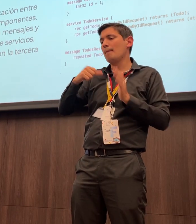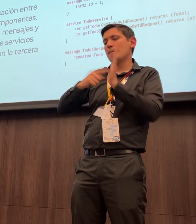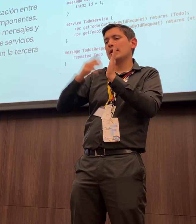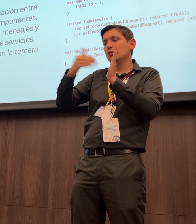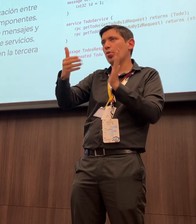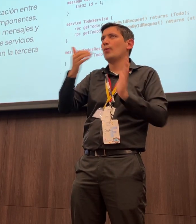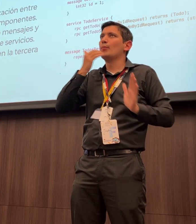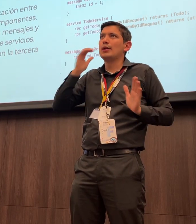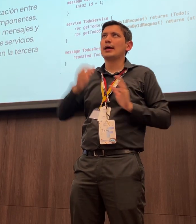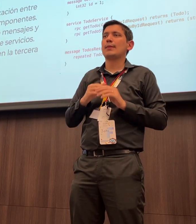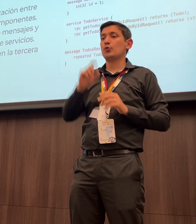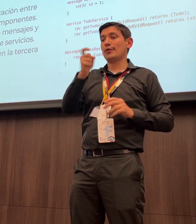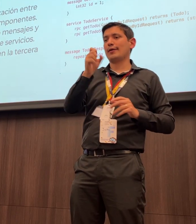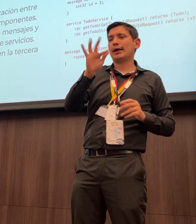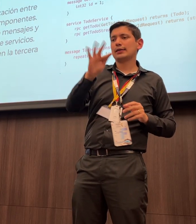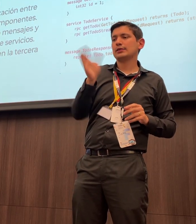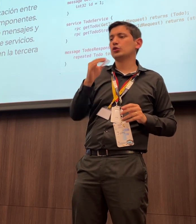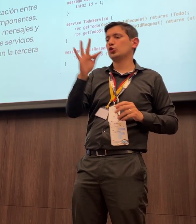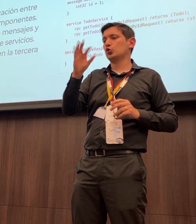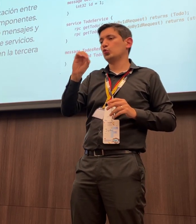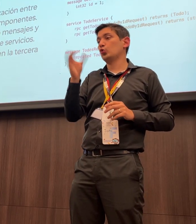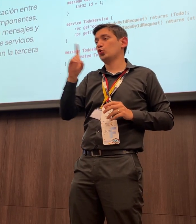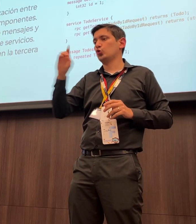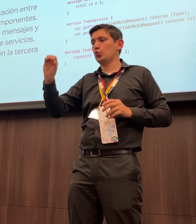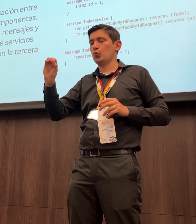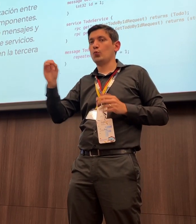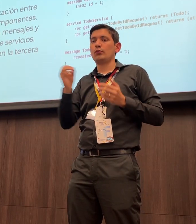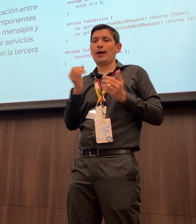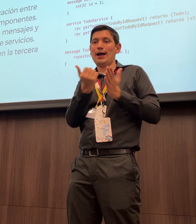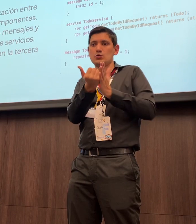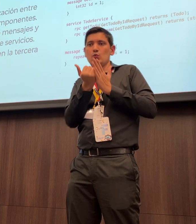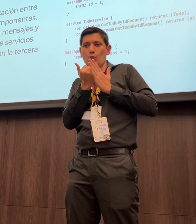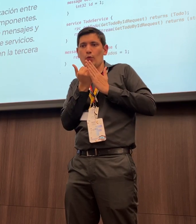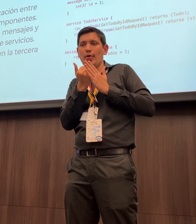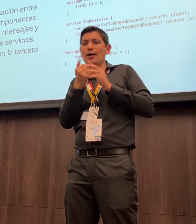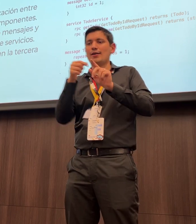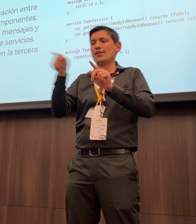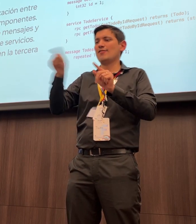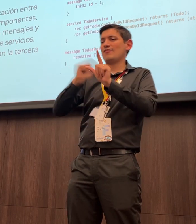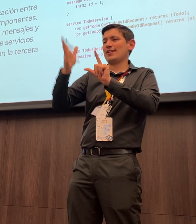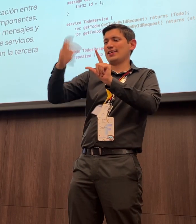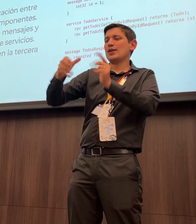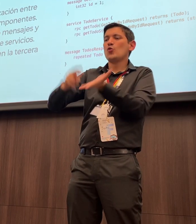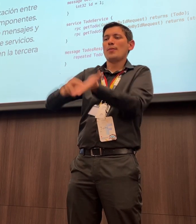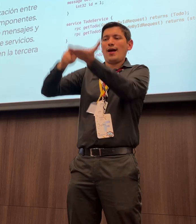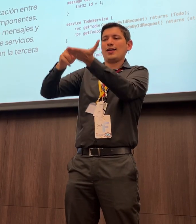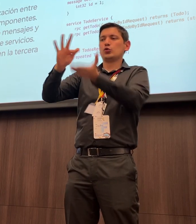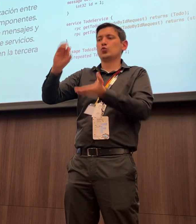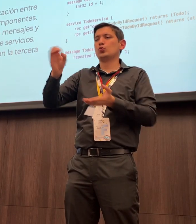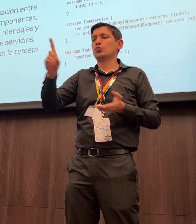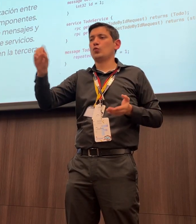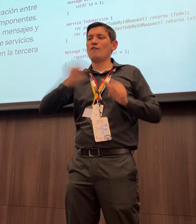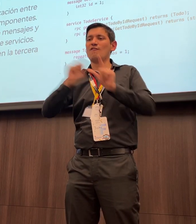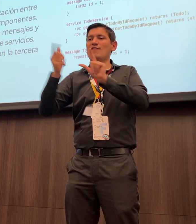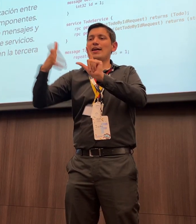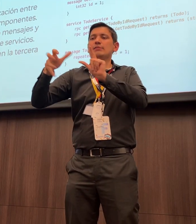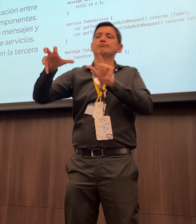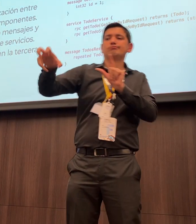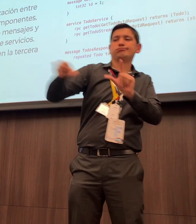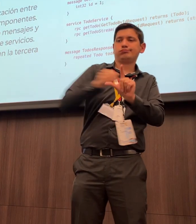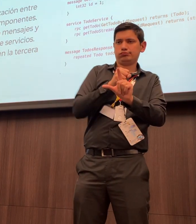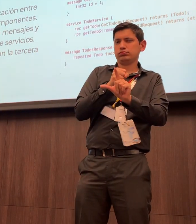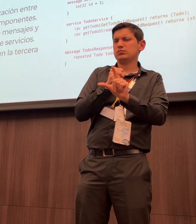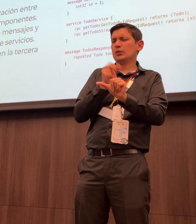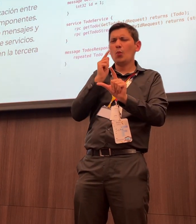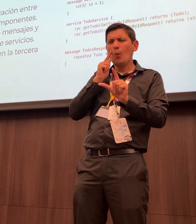ejemplo, como getToDo, que nos va a permitir recuperar un to-do del backend, algo muy básico, pero lo estamos definiendo con